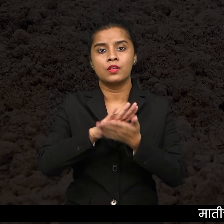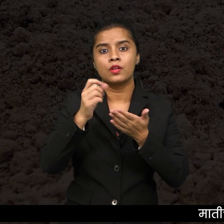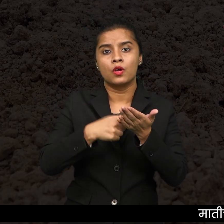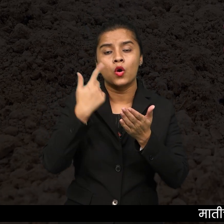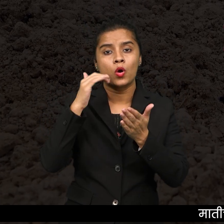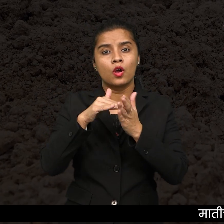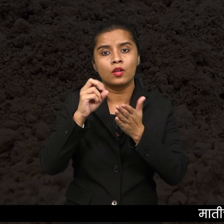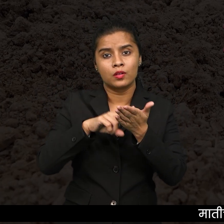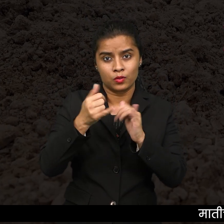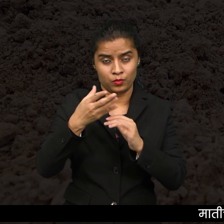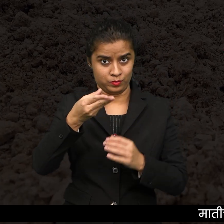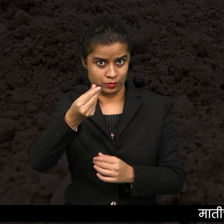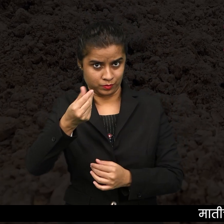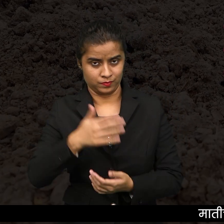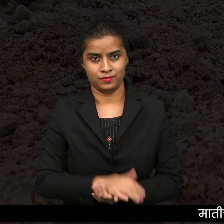मातीची क्षितिजे,